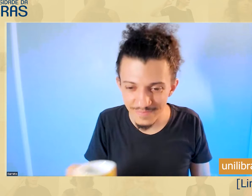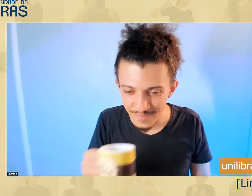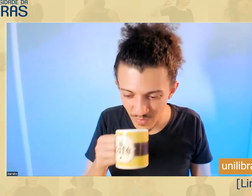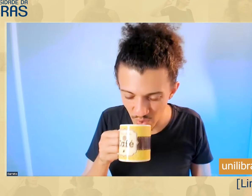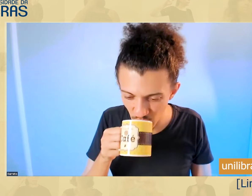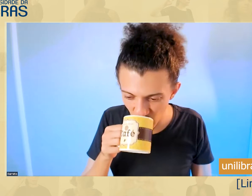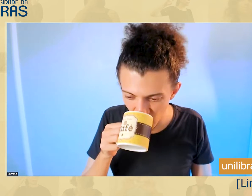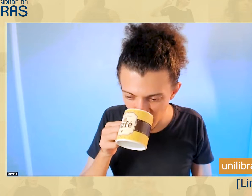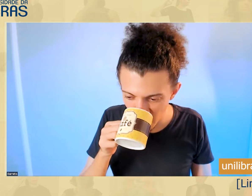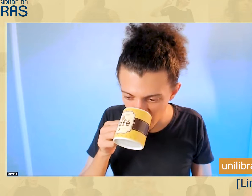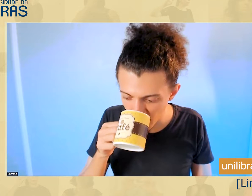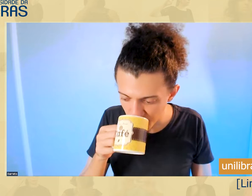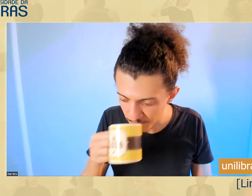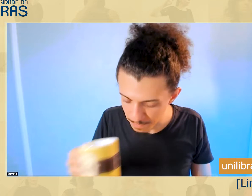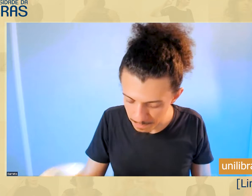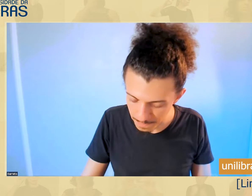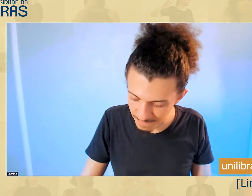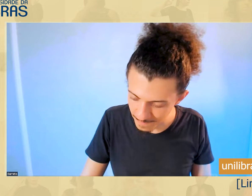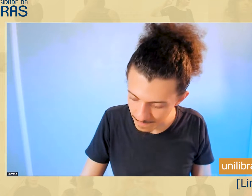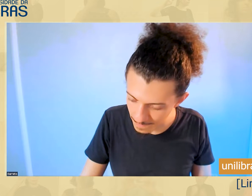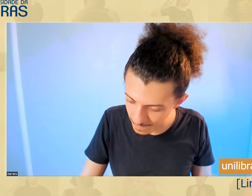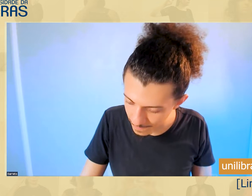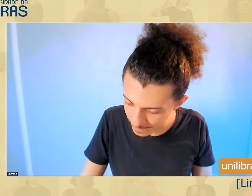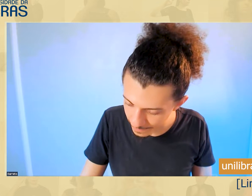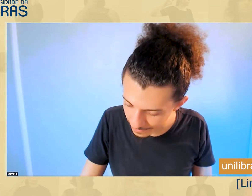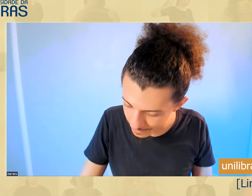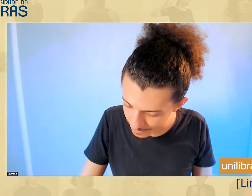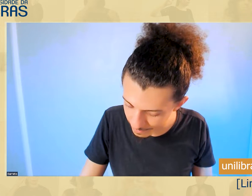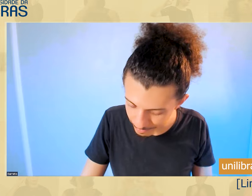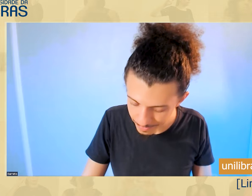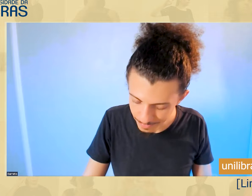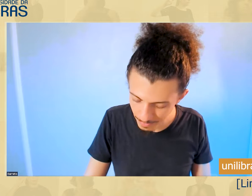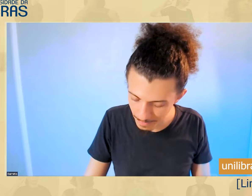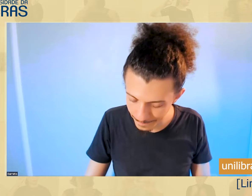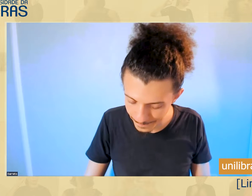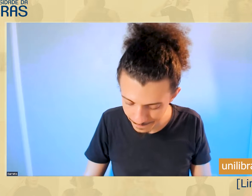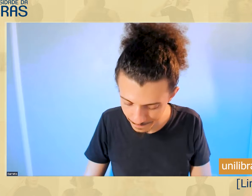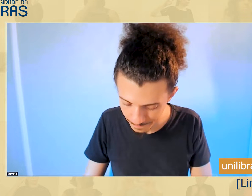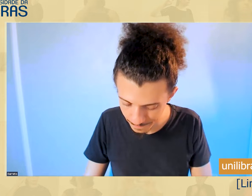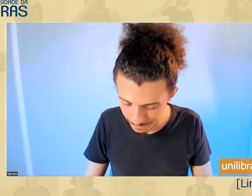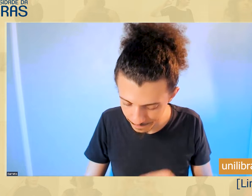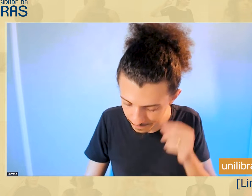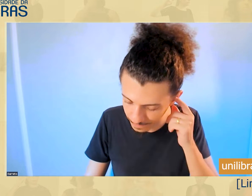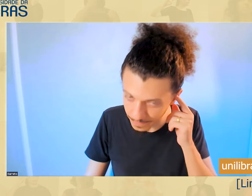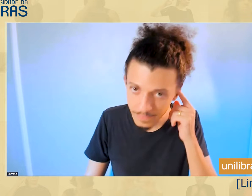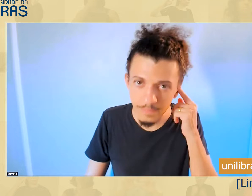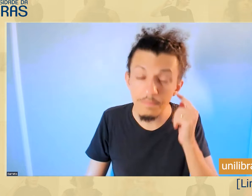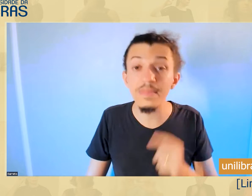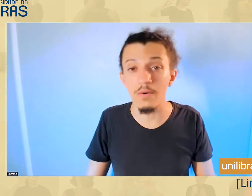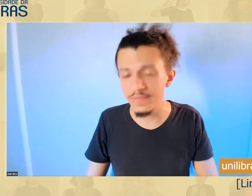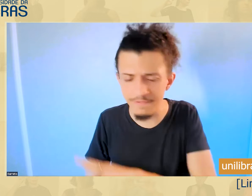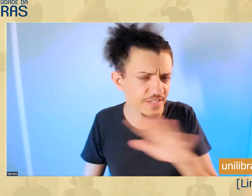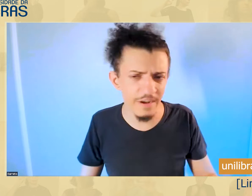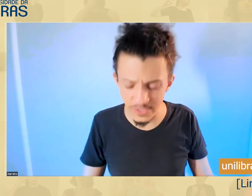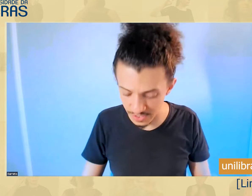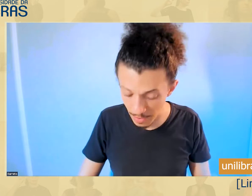Mas para aprender a escrita de sinais, eu precisaria de saber desenhar ou ser alguém muito avançado na Libras?